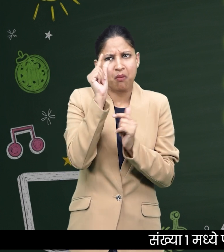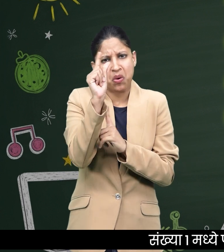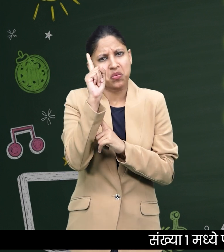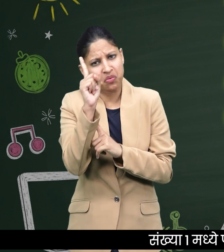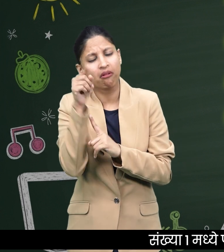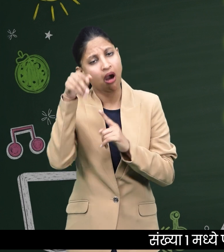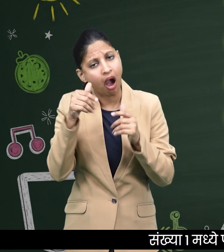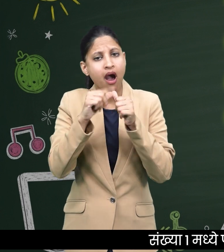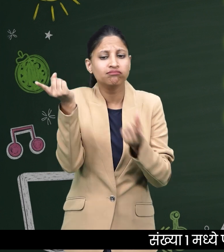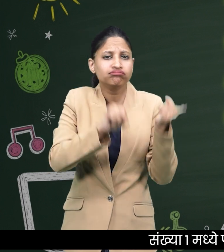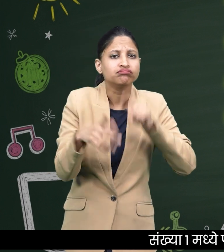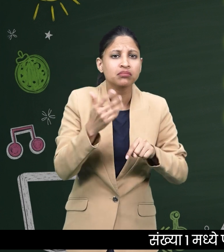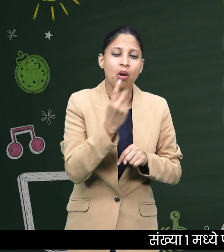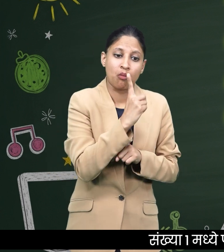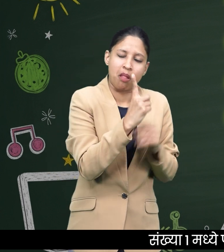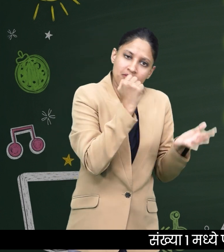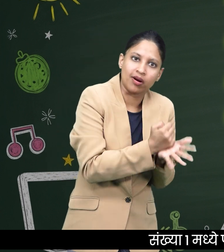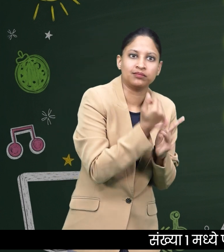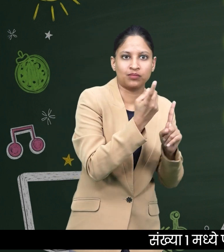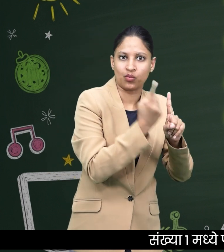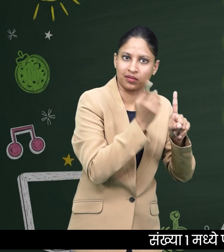एकच घटक आहे, तो स्वतः.